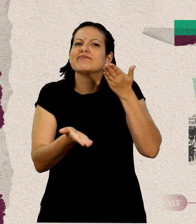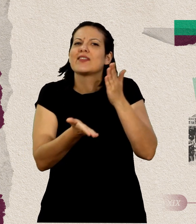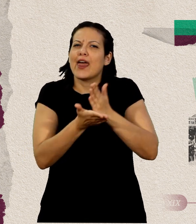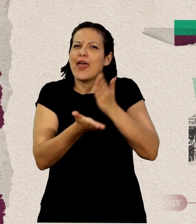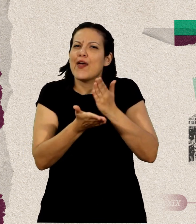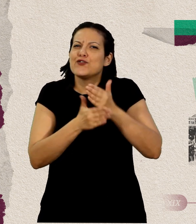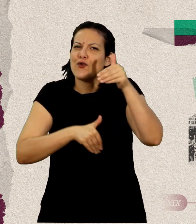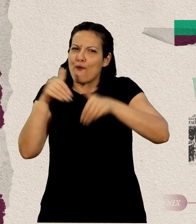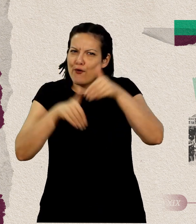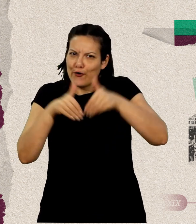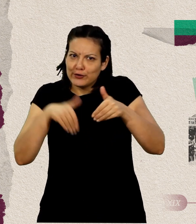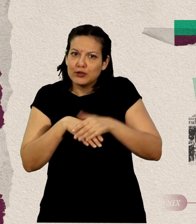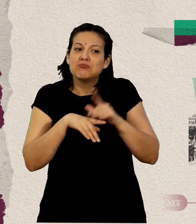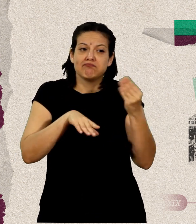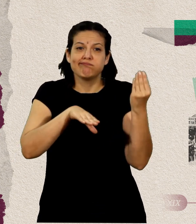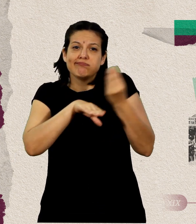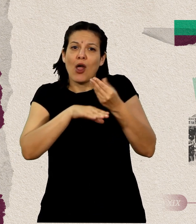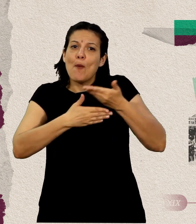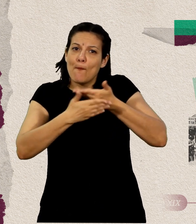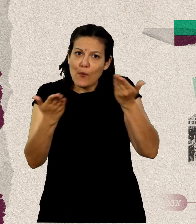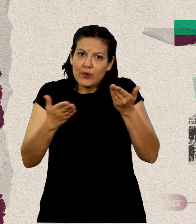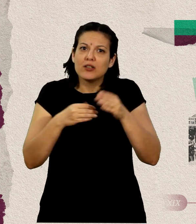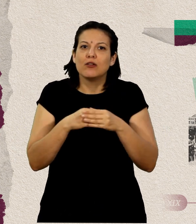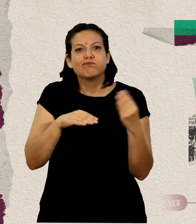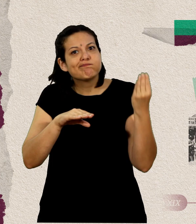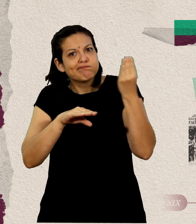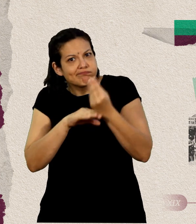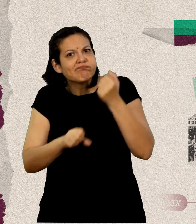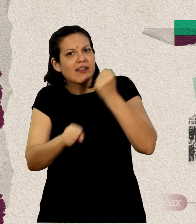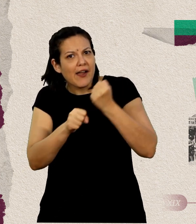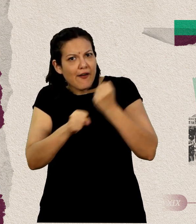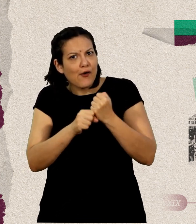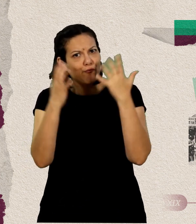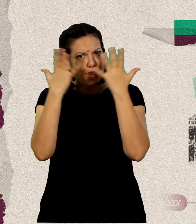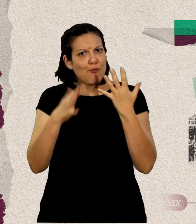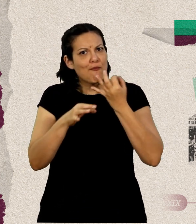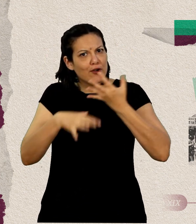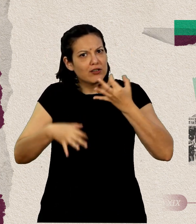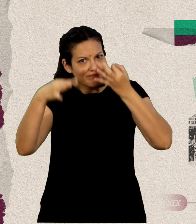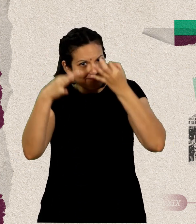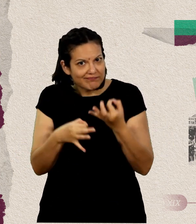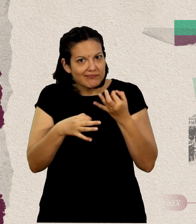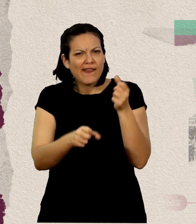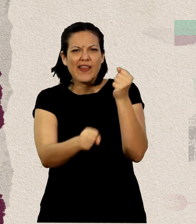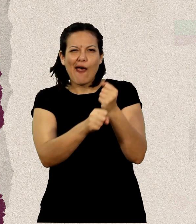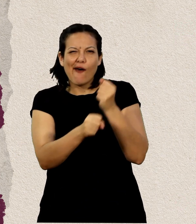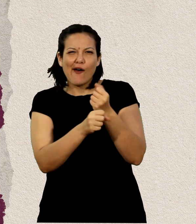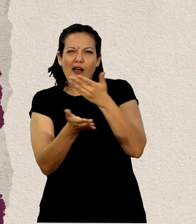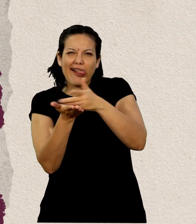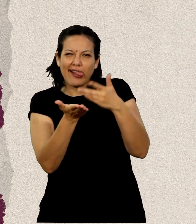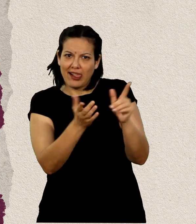a ocupar cargos públicos, al trabajo, a la formación profesional y a la no discriminación